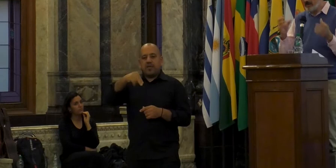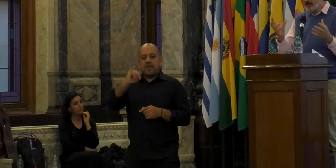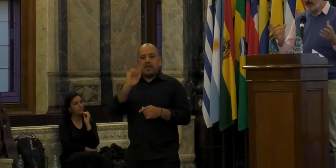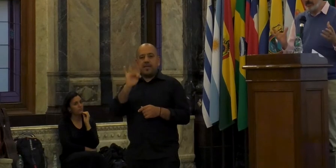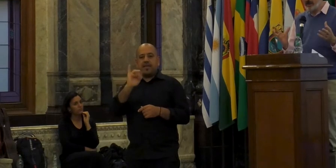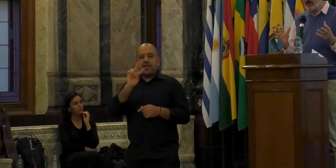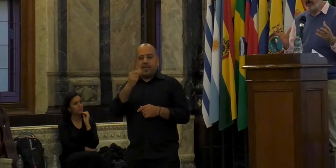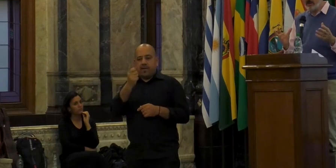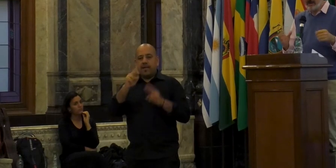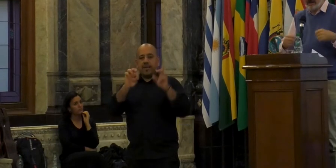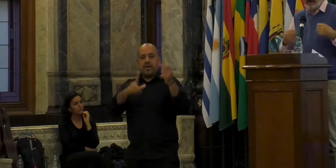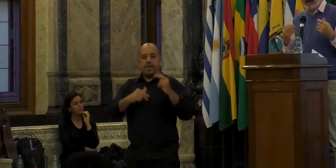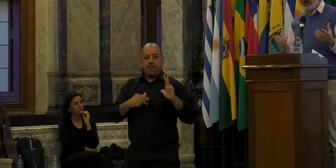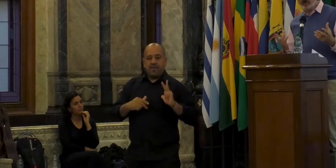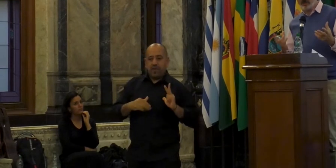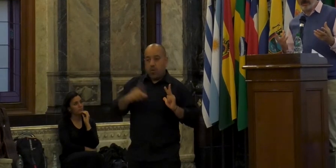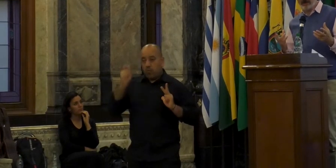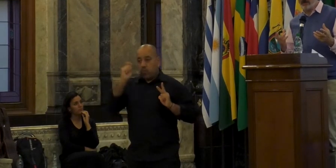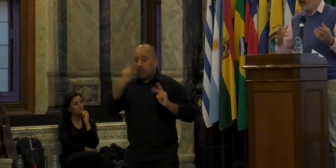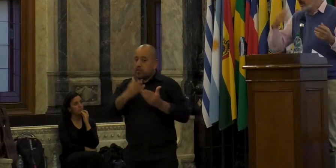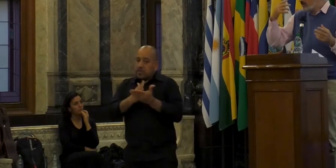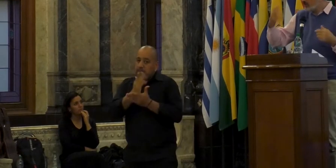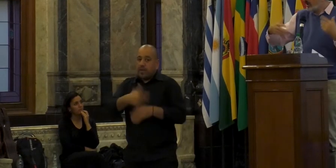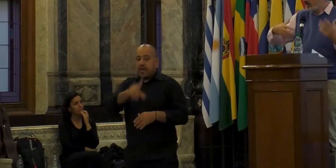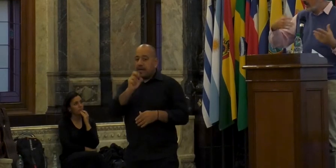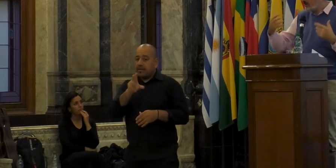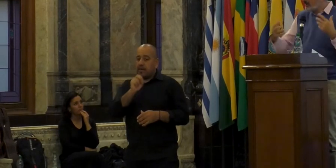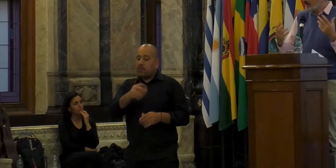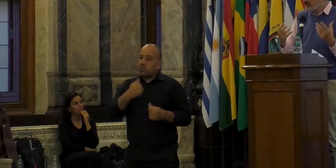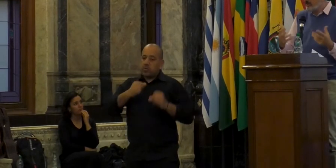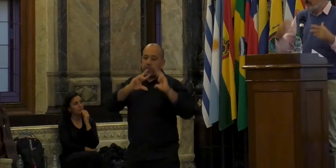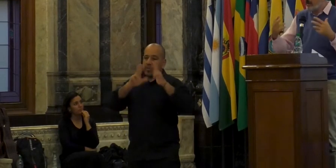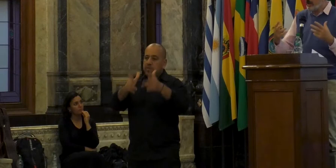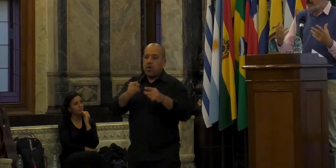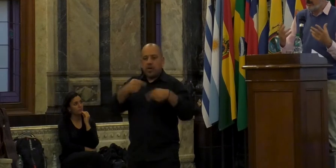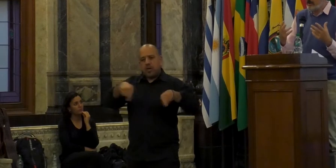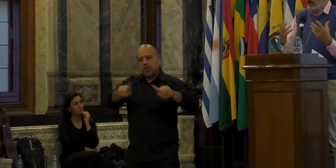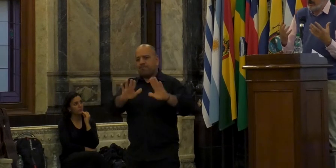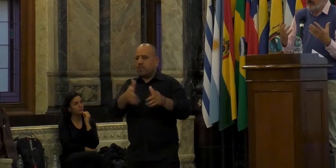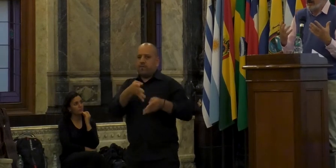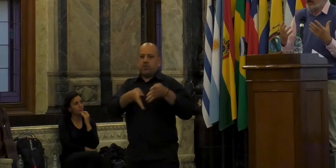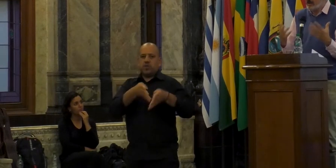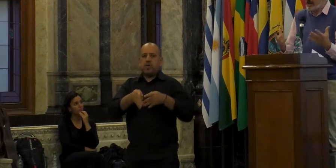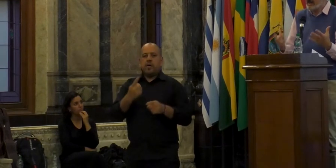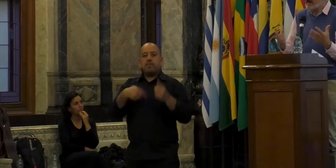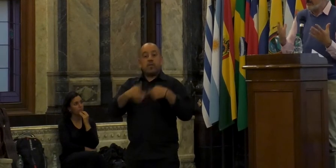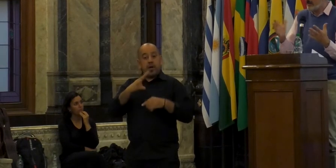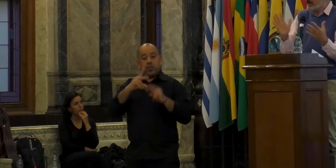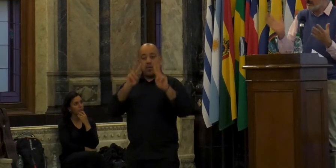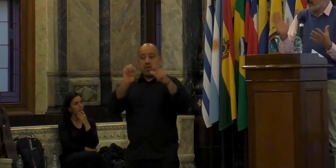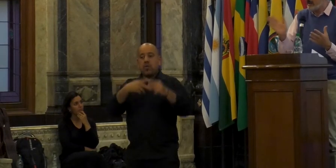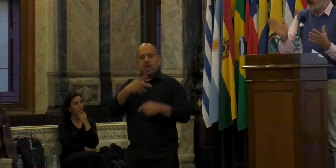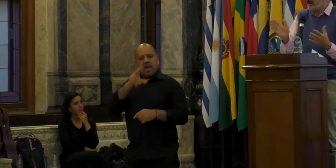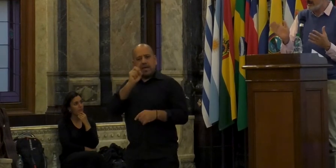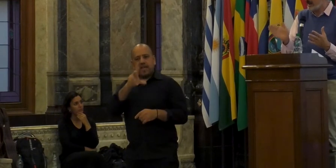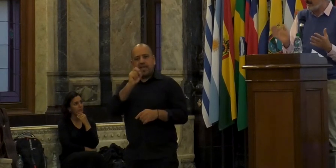de privado-público la criticamos todo el rato, ¿no? Decimos, no, tal cual, pero esto no funciona, pero sobre todo hay una sólida crítica